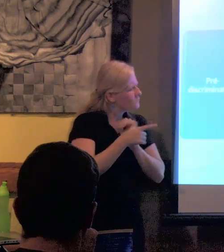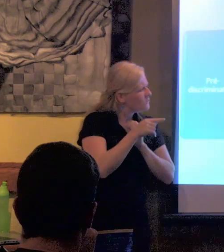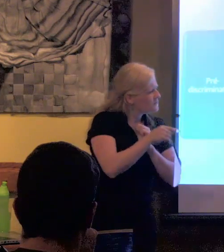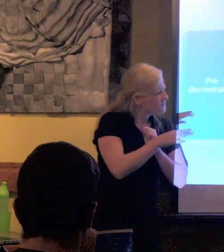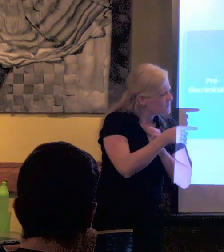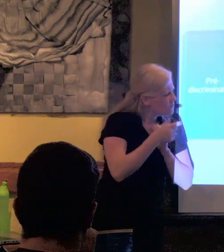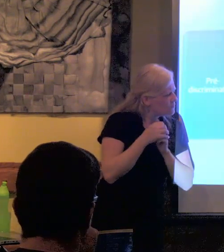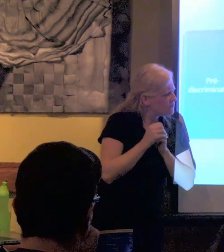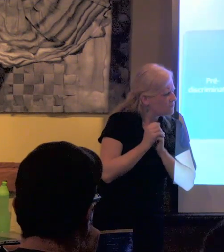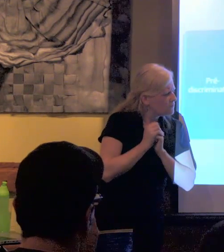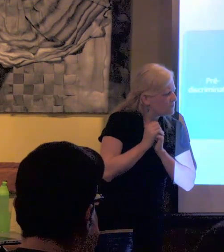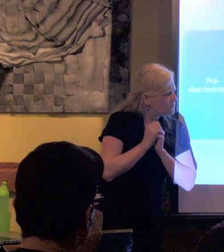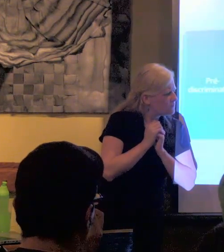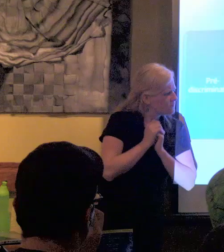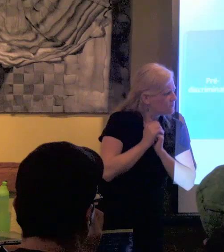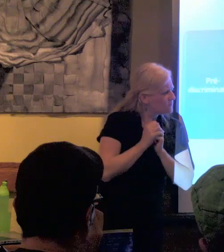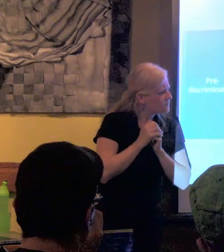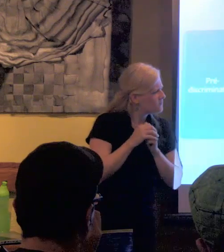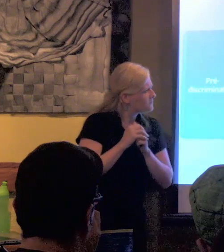cherche un exemple.